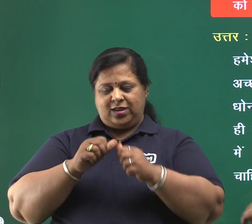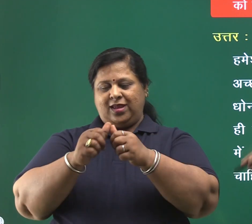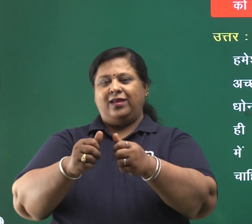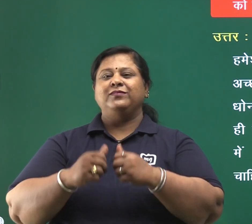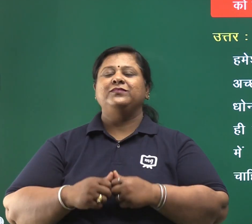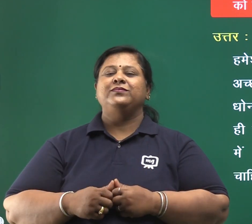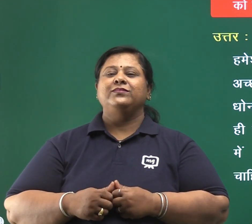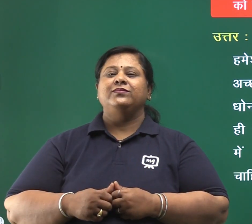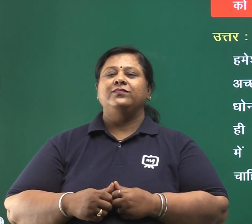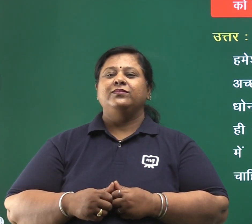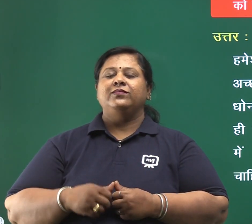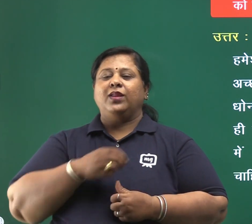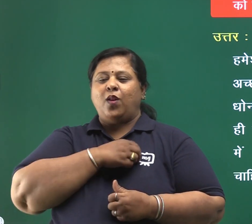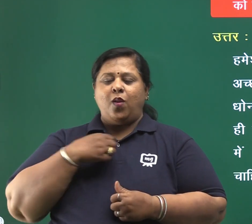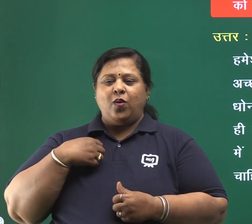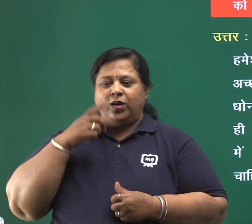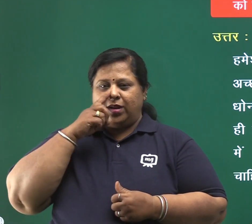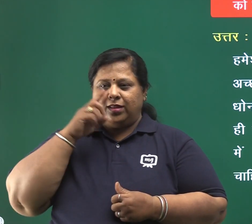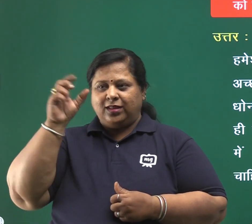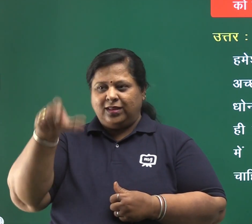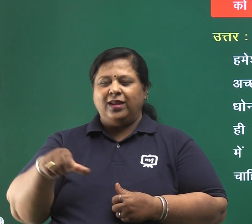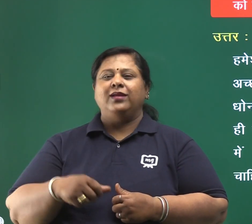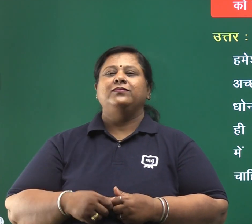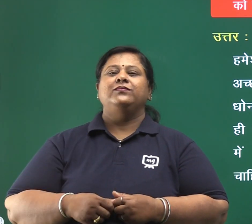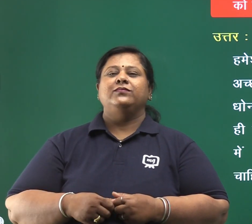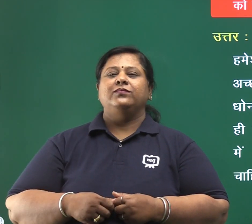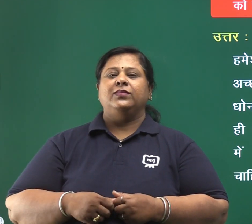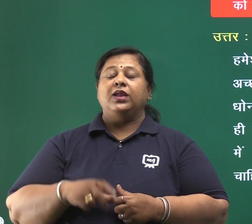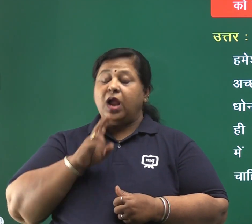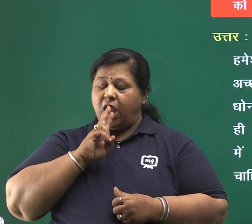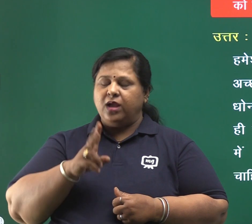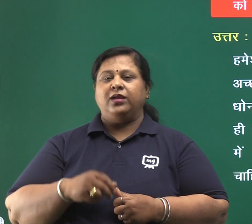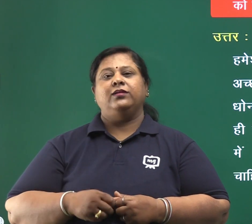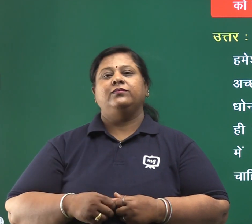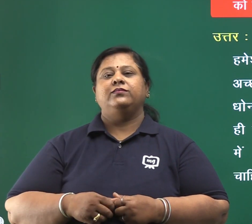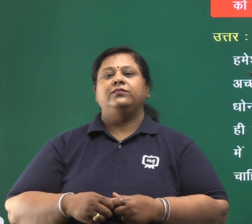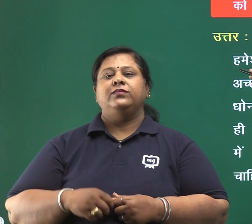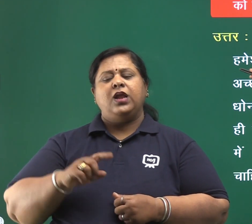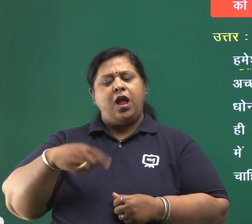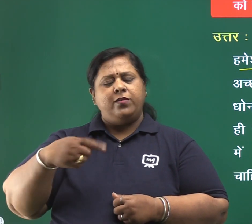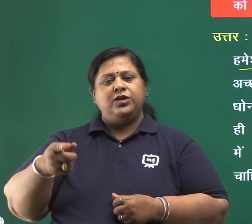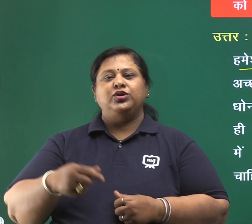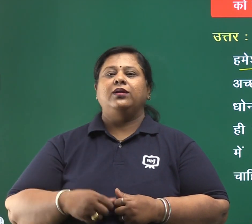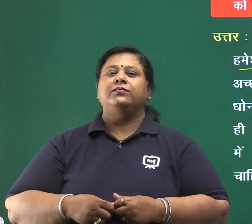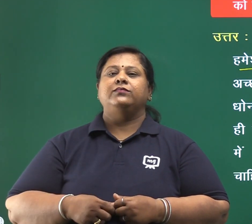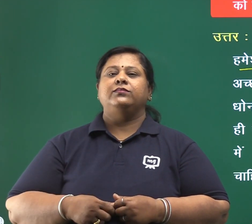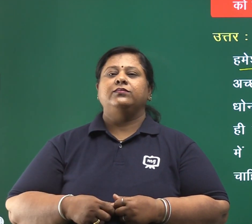है डॉक्टर दीदी ने कहा कि हमेशा